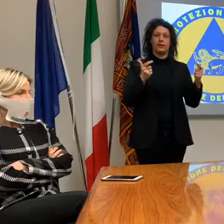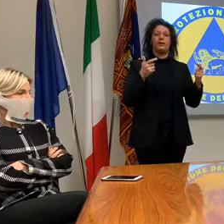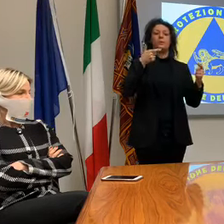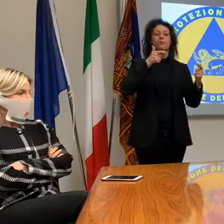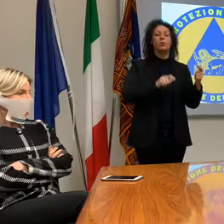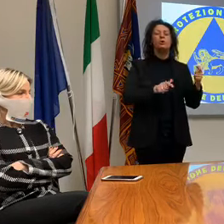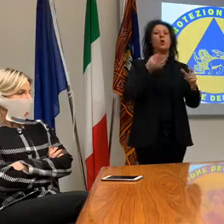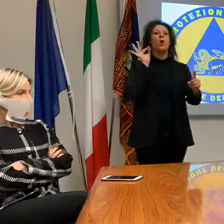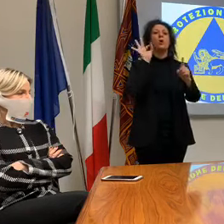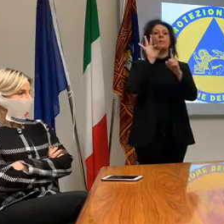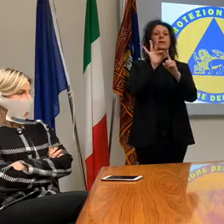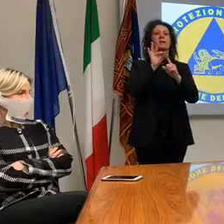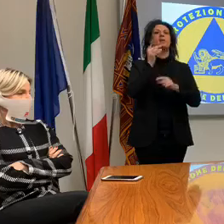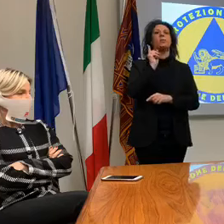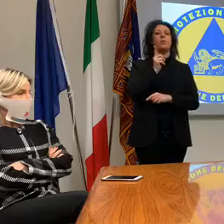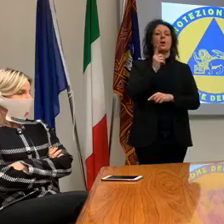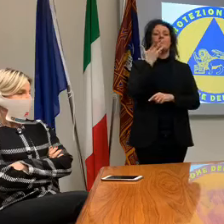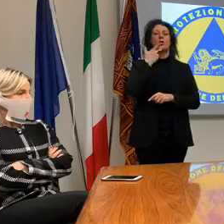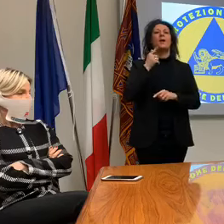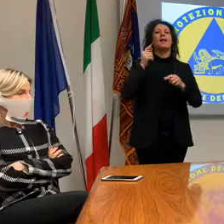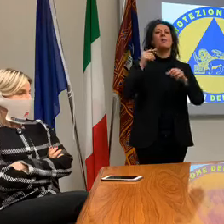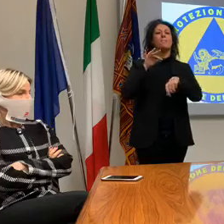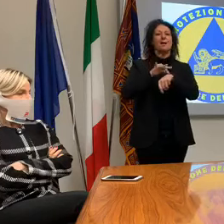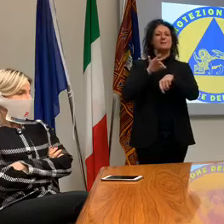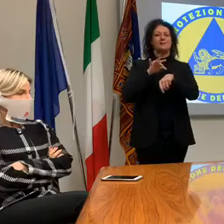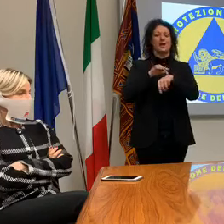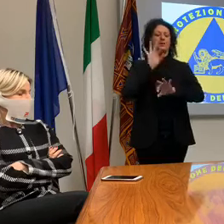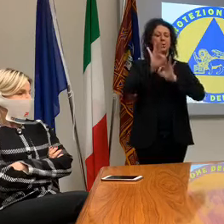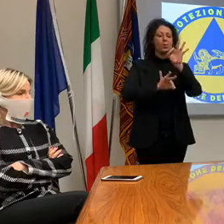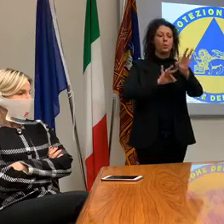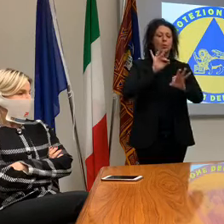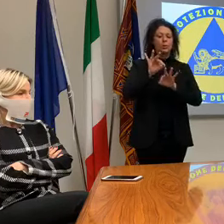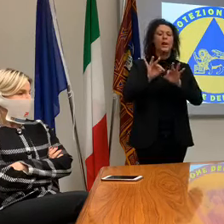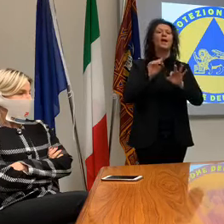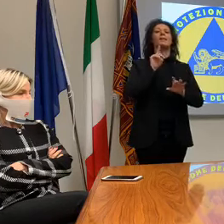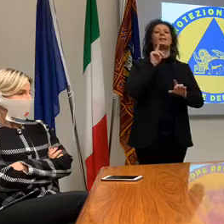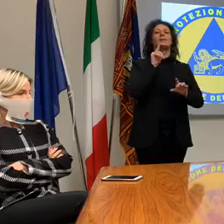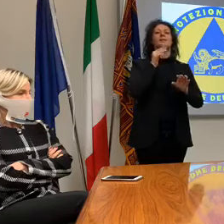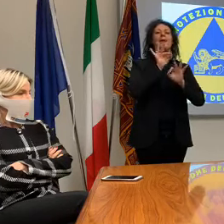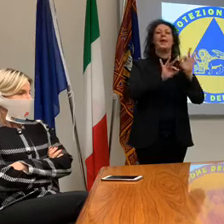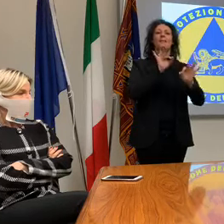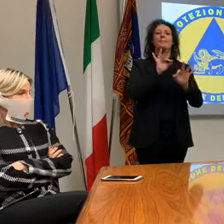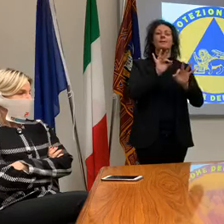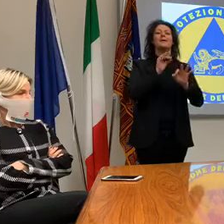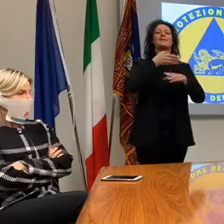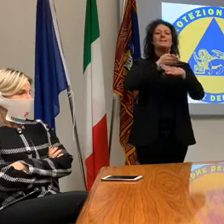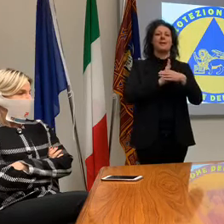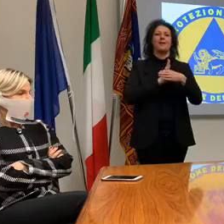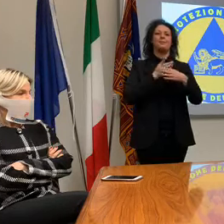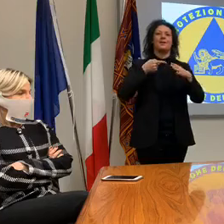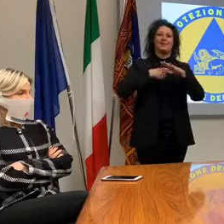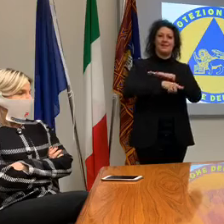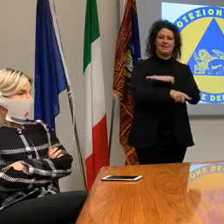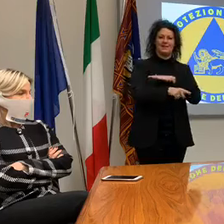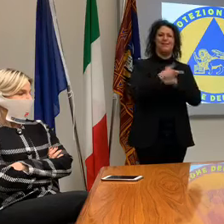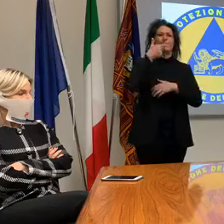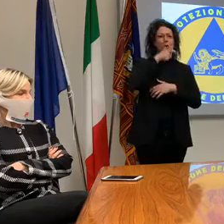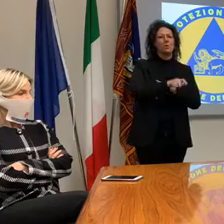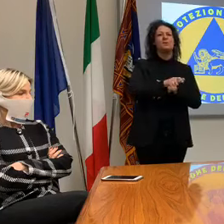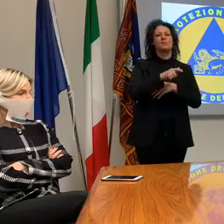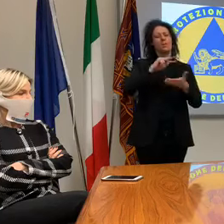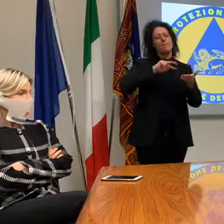nella semi-intensiva, che è meno invasiva, che è meno problematica, ovviamente creando non poche postazioni. Vi dico che il